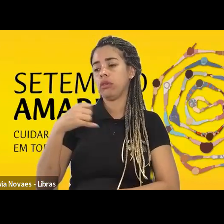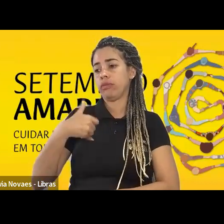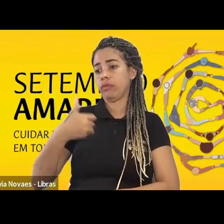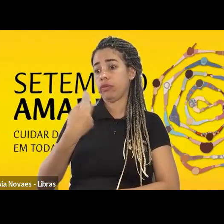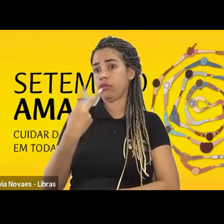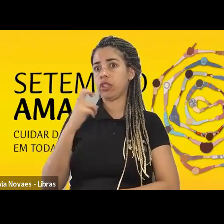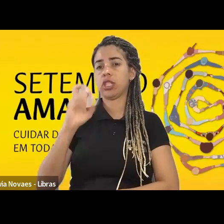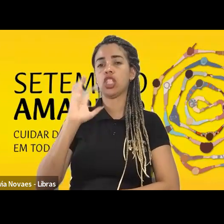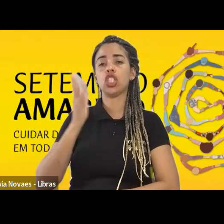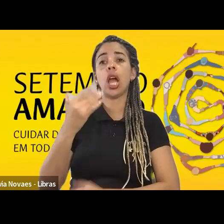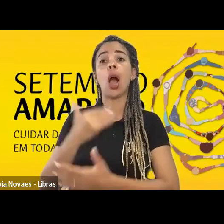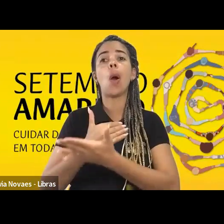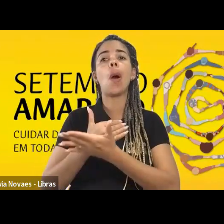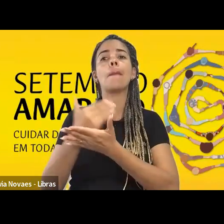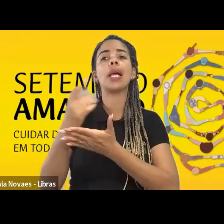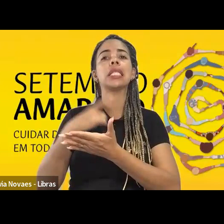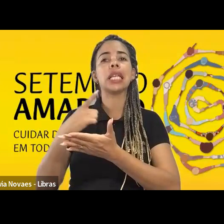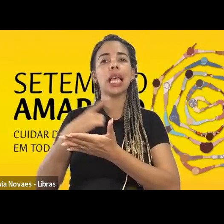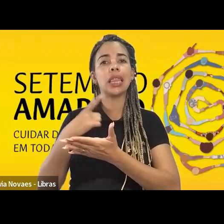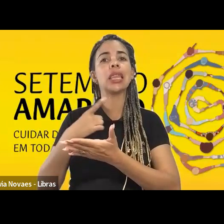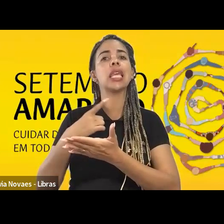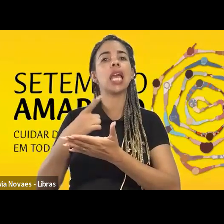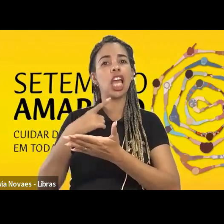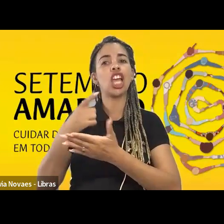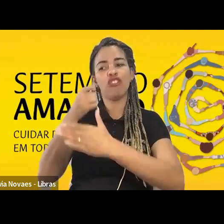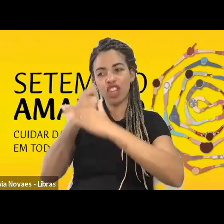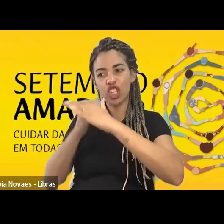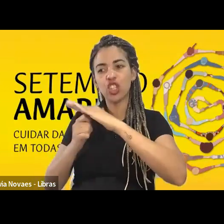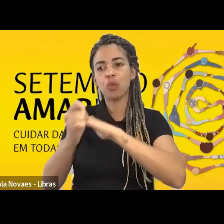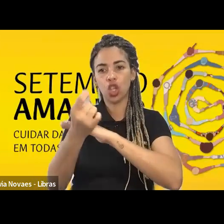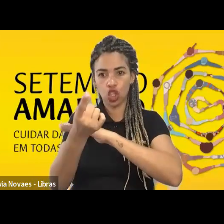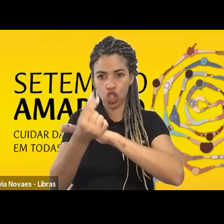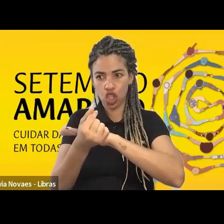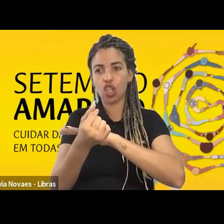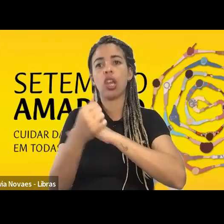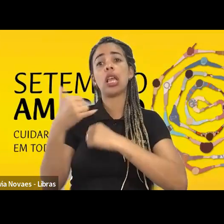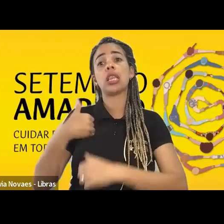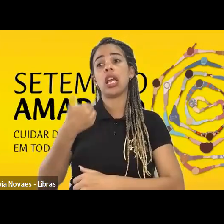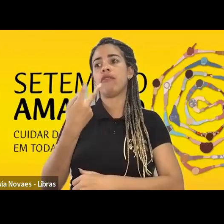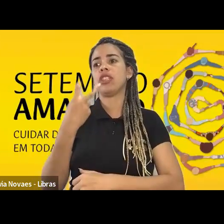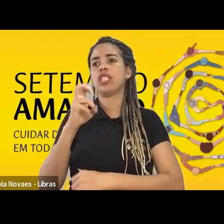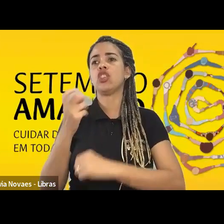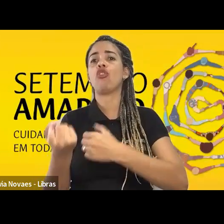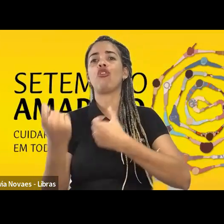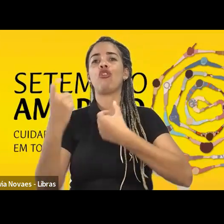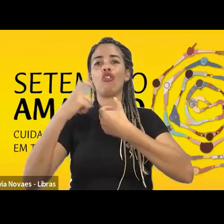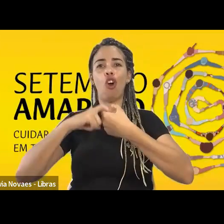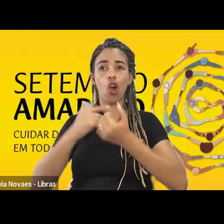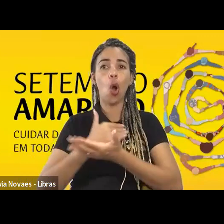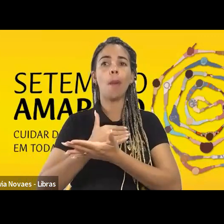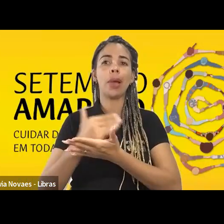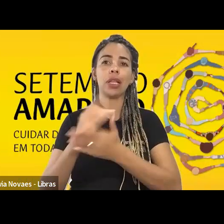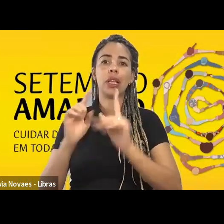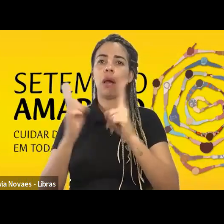primeiros retornos do seu investimento. O adolescente não consegue fazer essa projeção